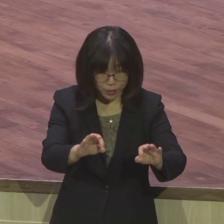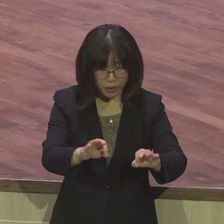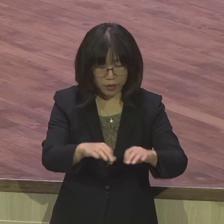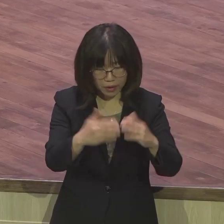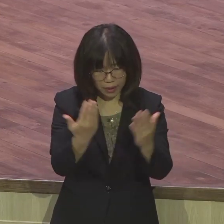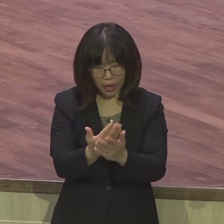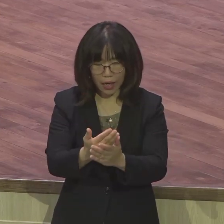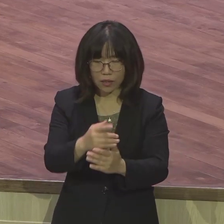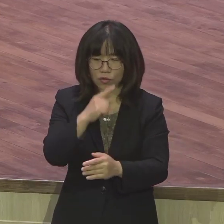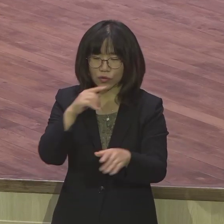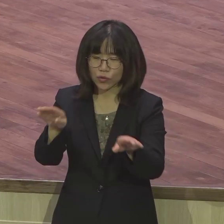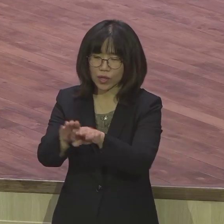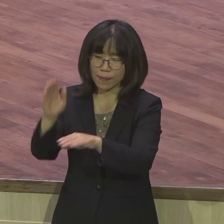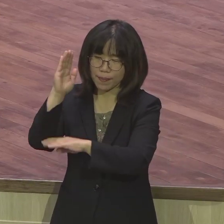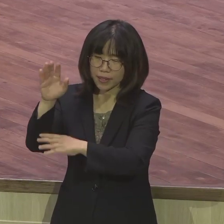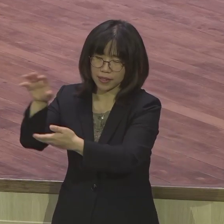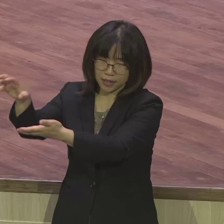분이